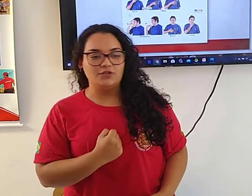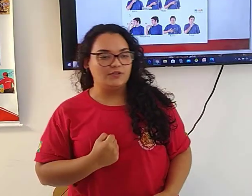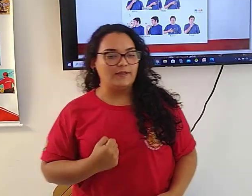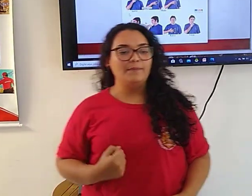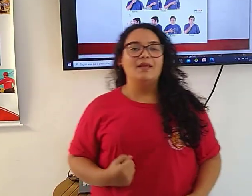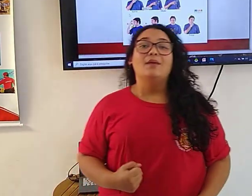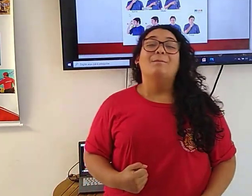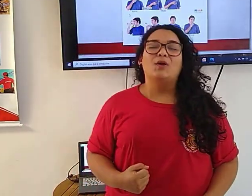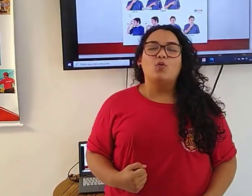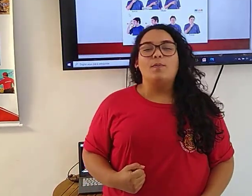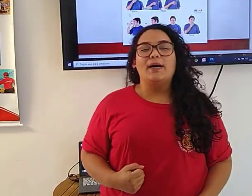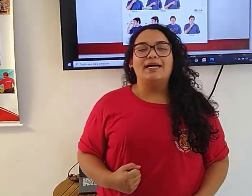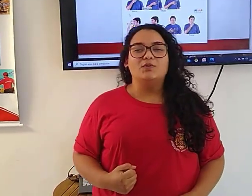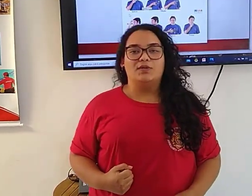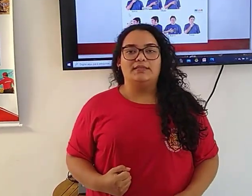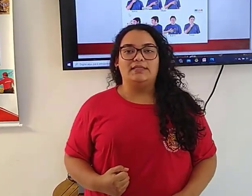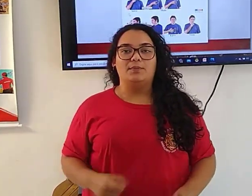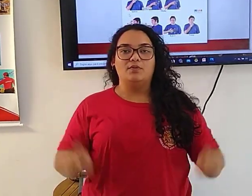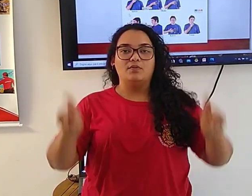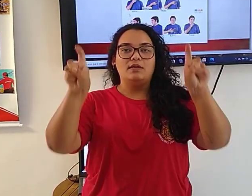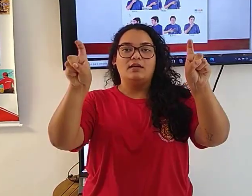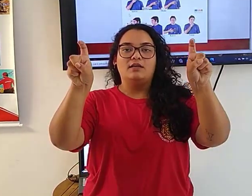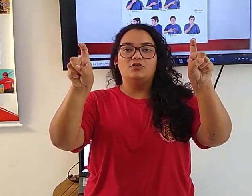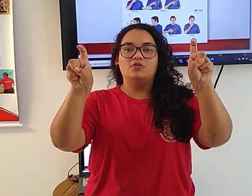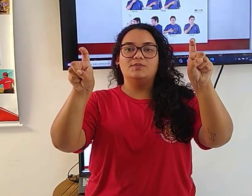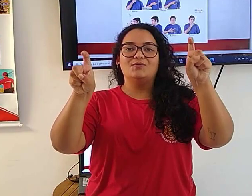né? Preocupado, por exemplo, duas mãozinhas.